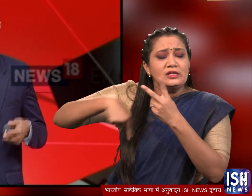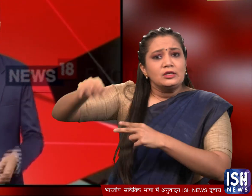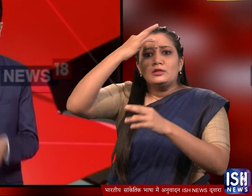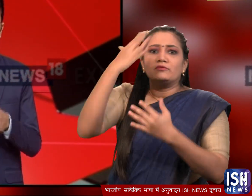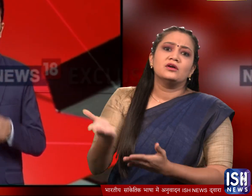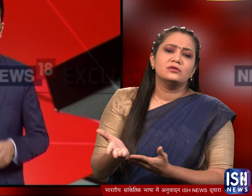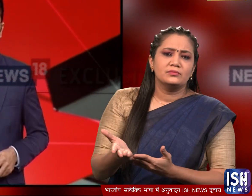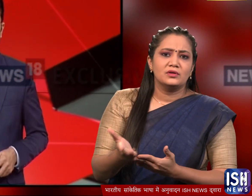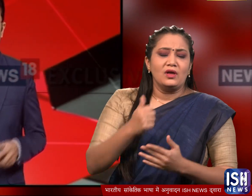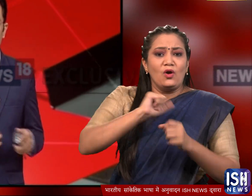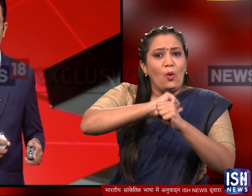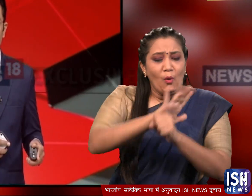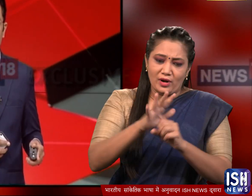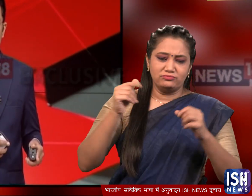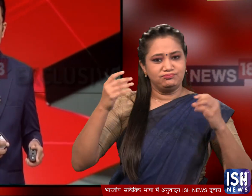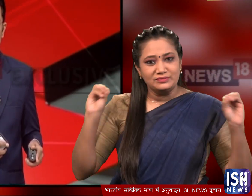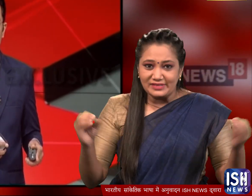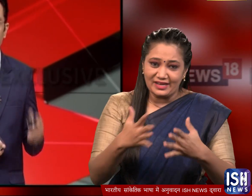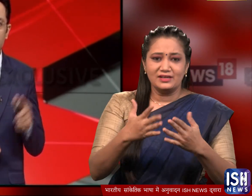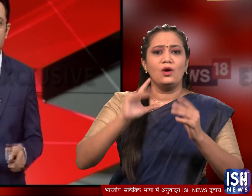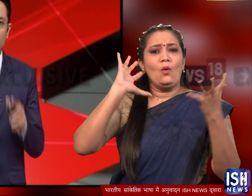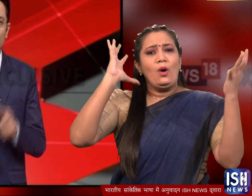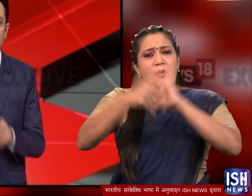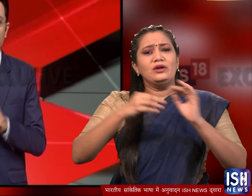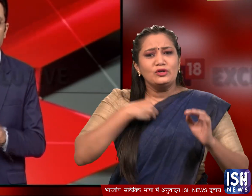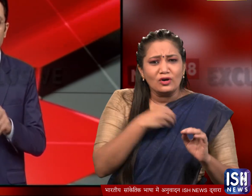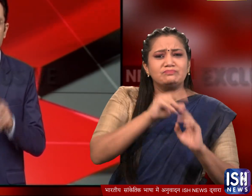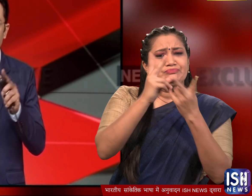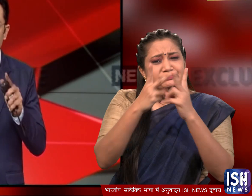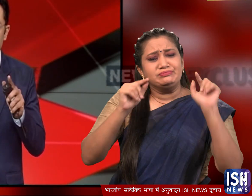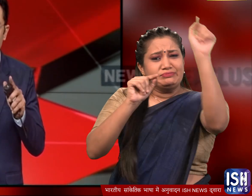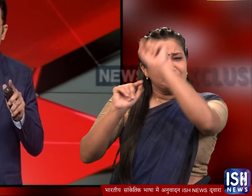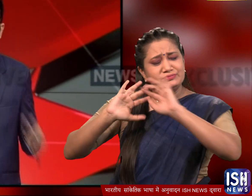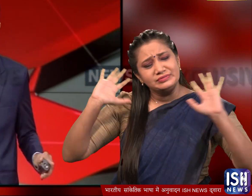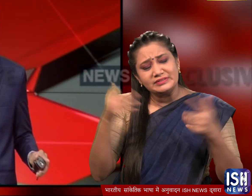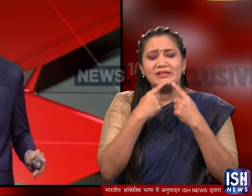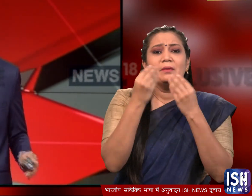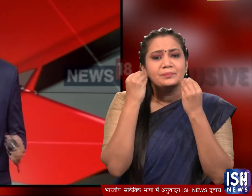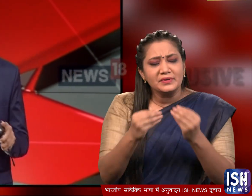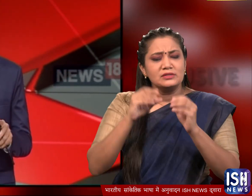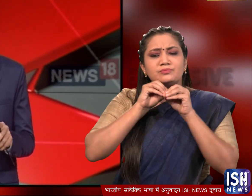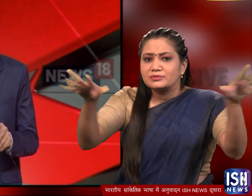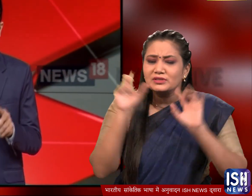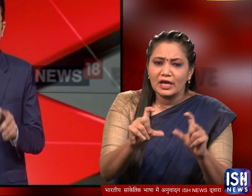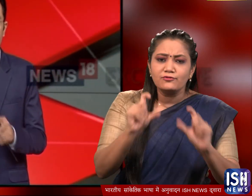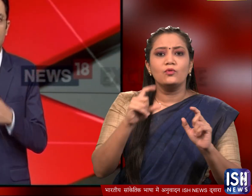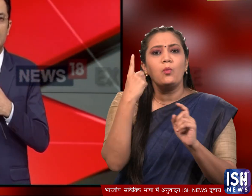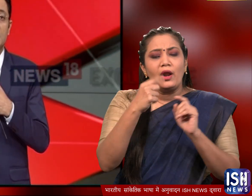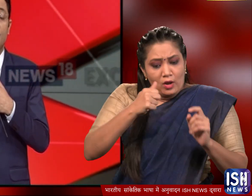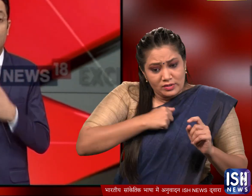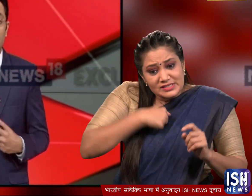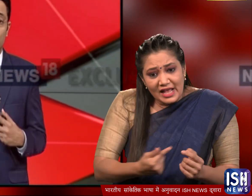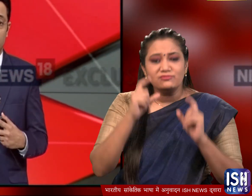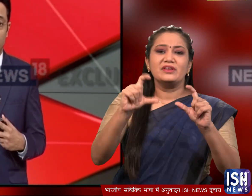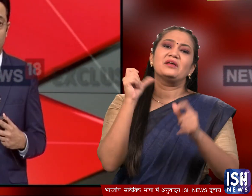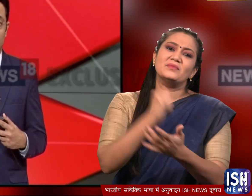की जान हल्कान हो रही। कोरोना महामारी शुरू हुई तभी से दुनिया भर के डॉक्टर समझा कर थक गए कि इस महामारी को फैलने से